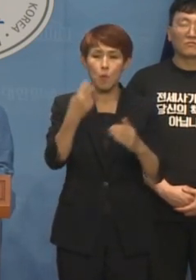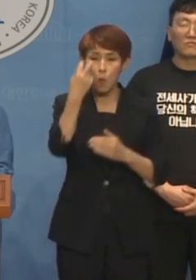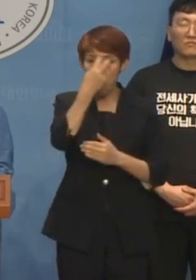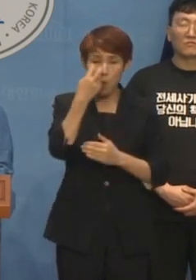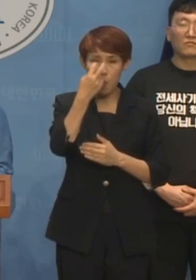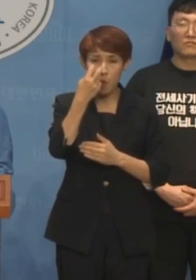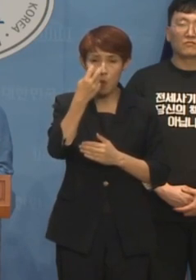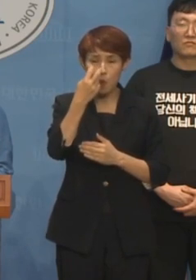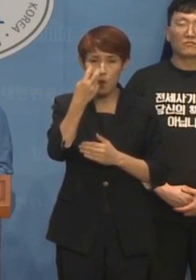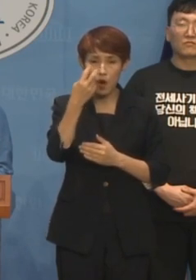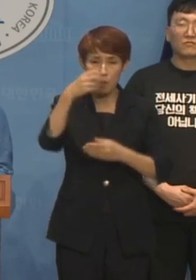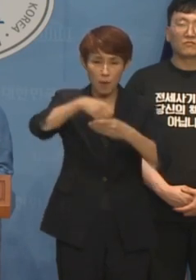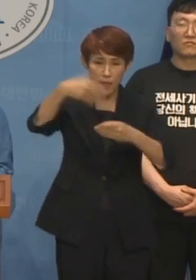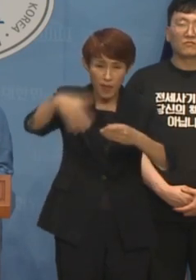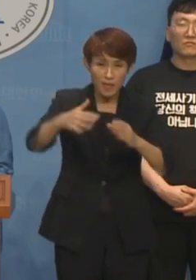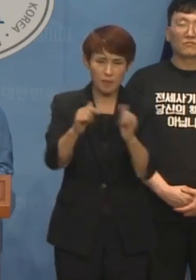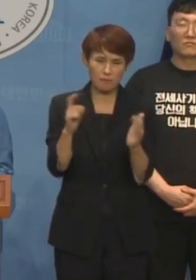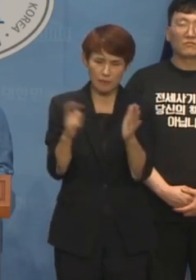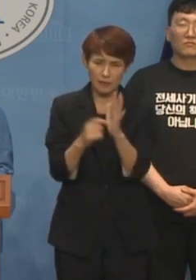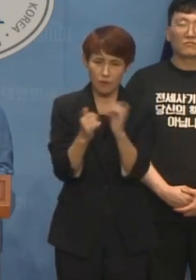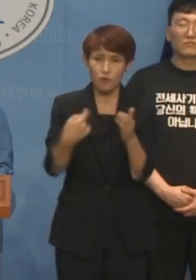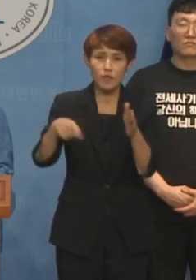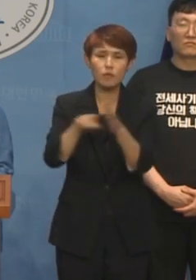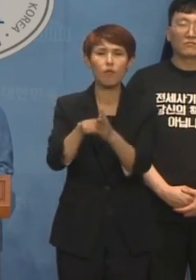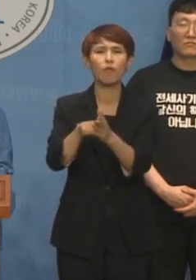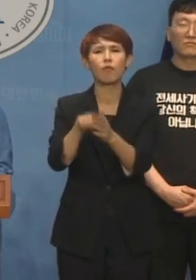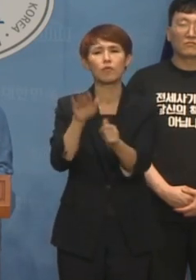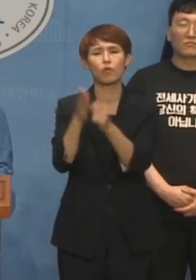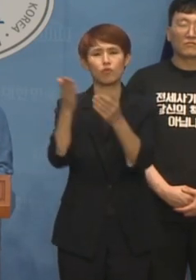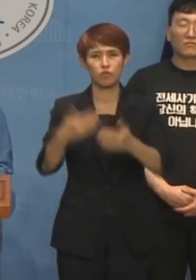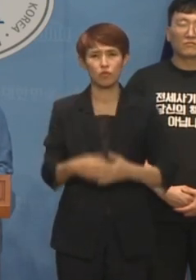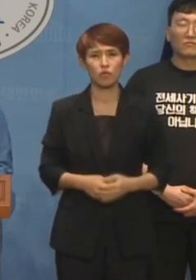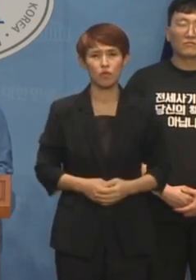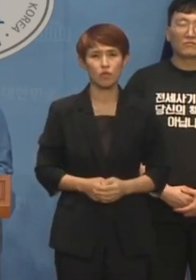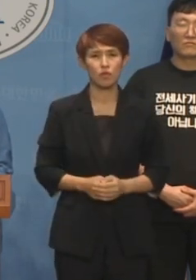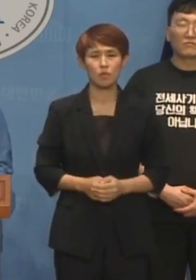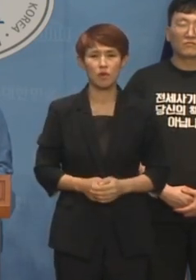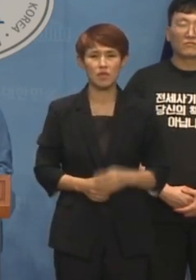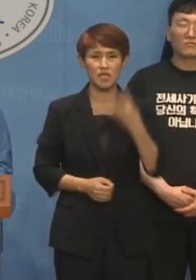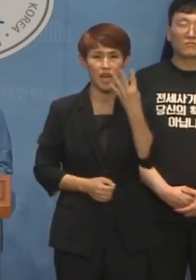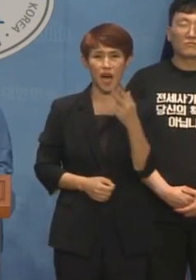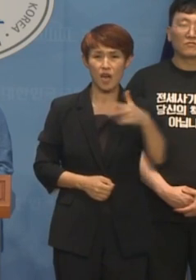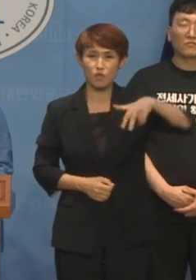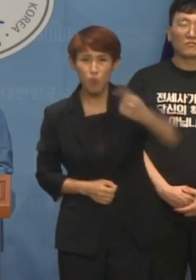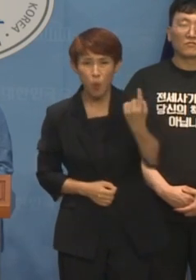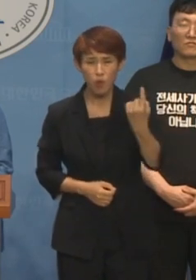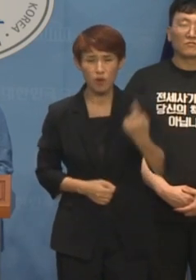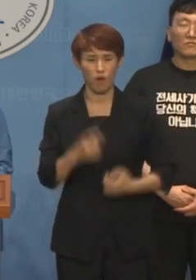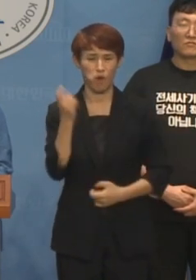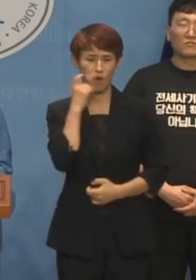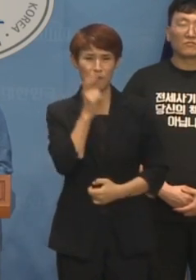못한 절박한 사람들을 위한 선택지입니다. 이걸 가지고 무슨 4조가 든다고 거짓말을 했는데